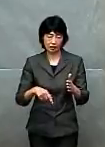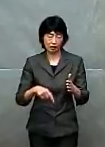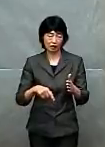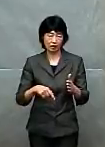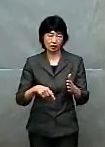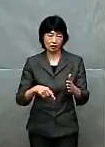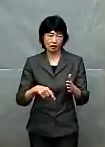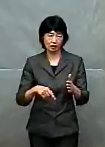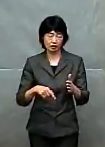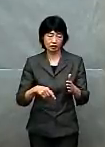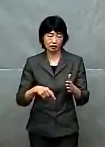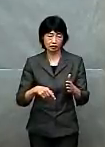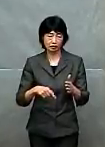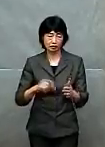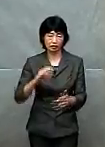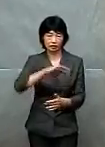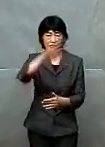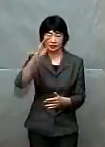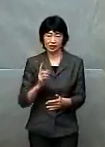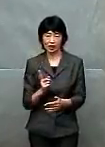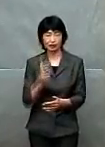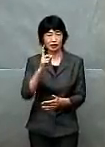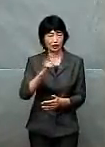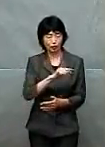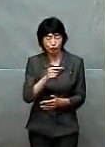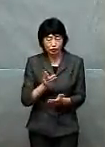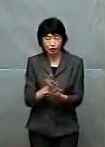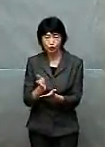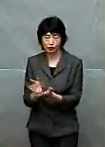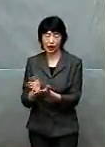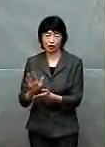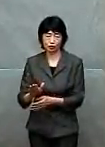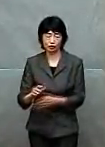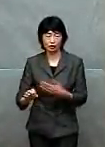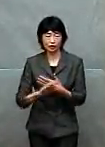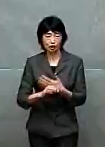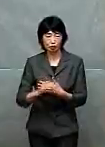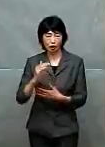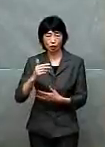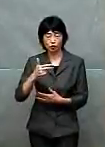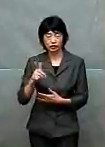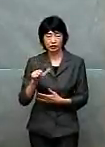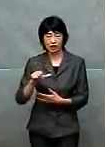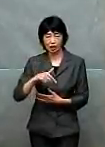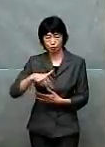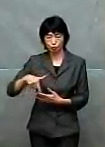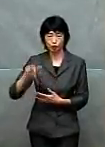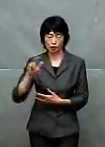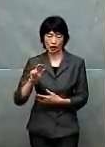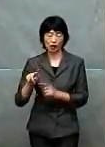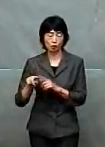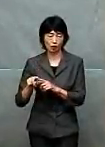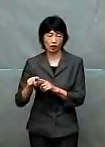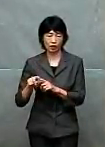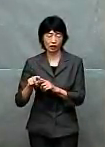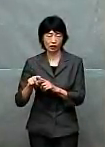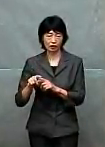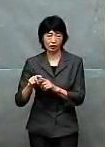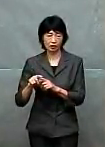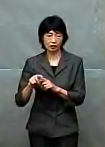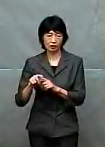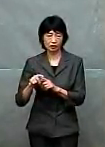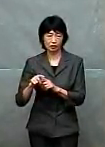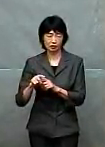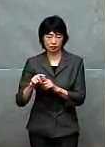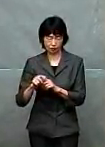その、まあ、山菜もいろいろ種類があるんですけど、例えばこのコシアブラでしたらば、コシアブラが市場に出回った